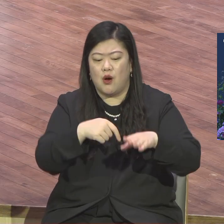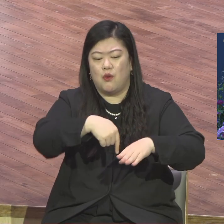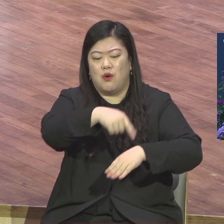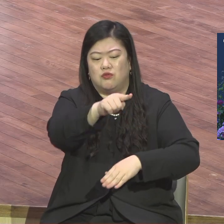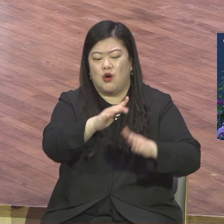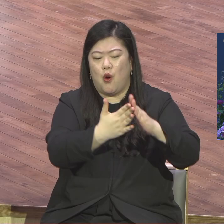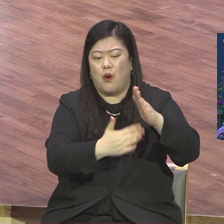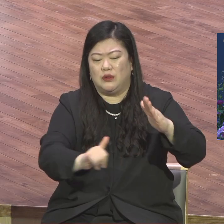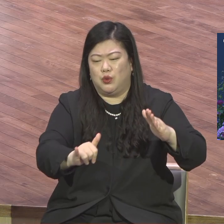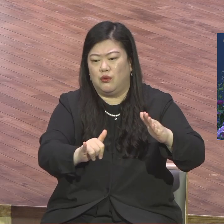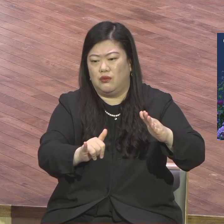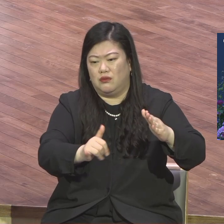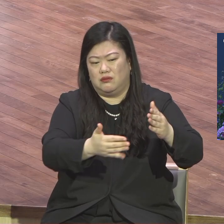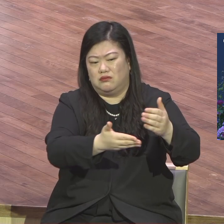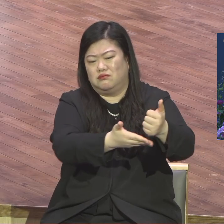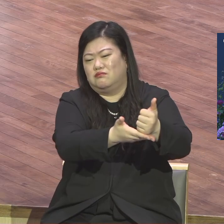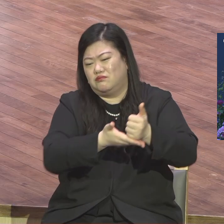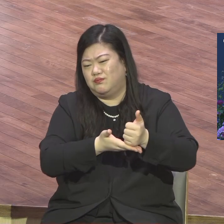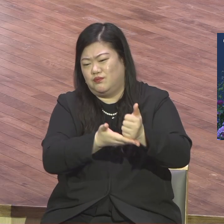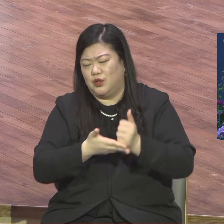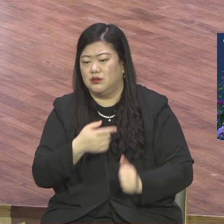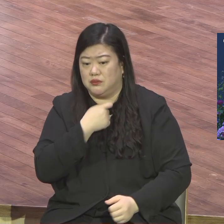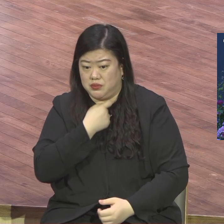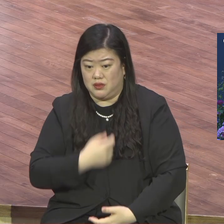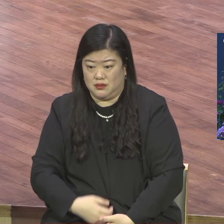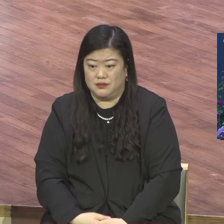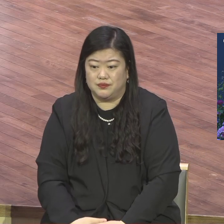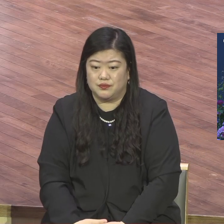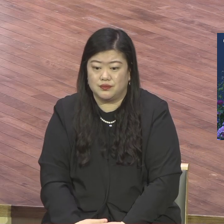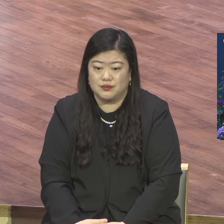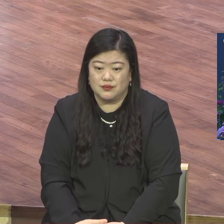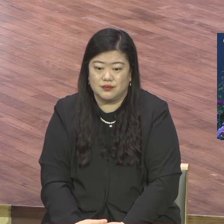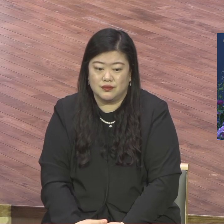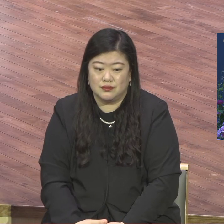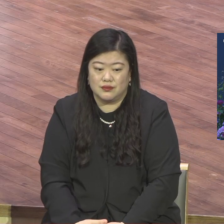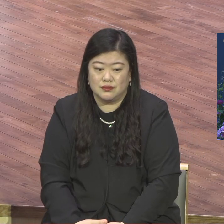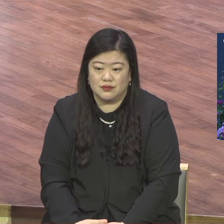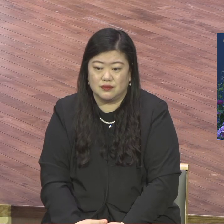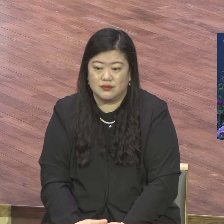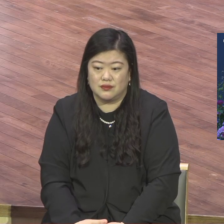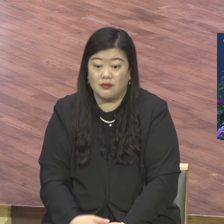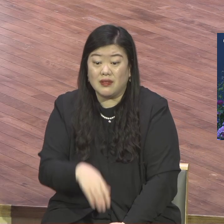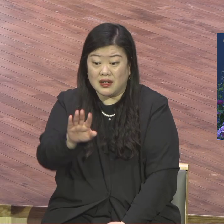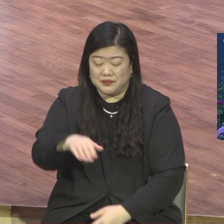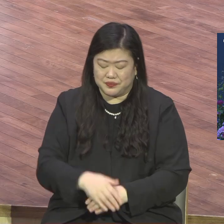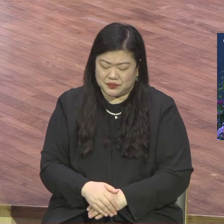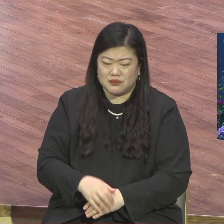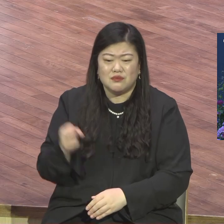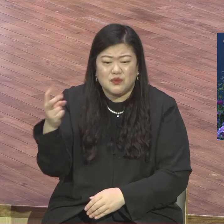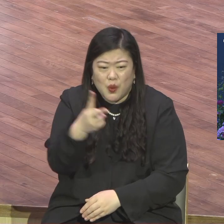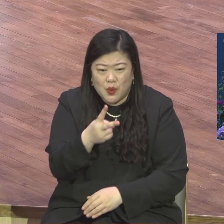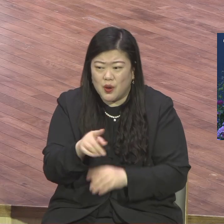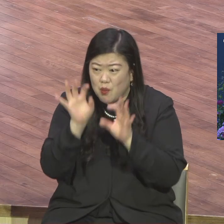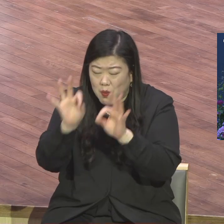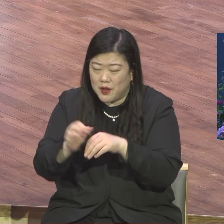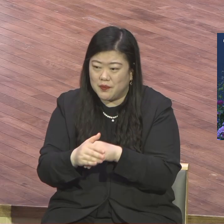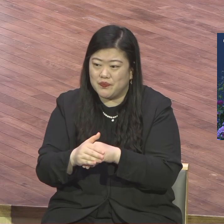교회 과부라고 해서 혼자 다녀. 과부 아닌데 혼자 다니까 과부인 줄 알아. 혼자 사는 줄 알아. 과부